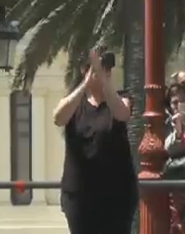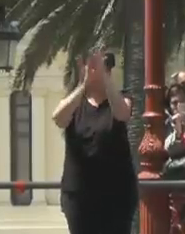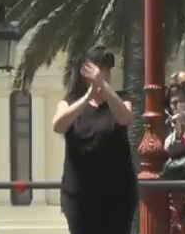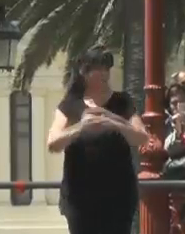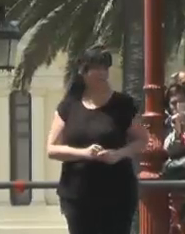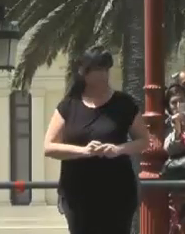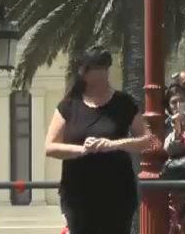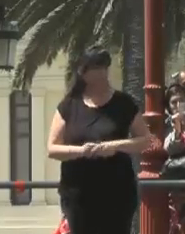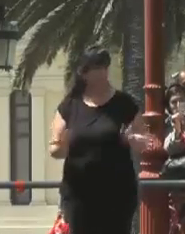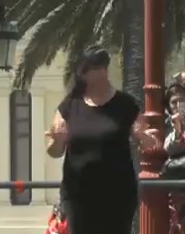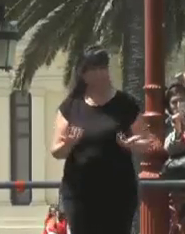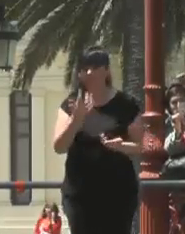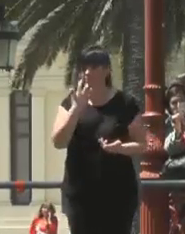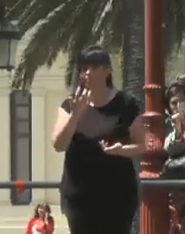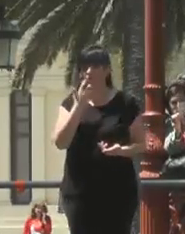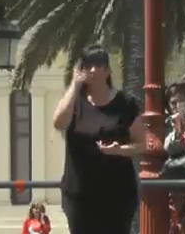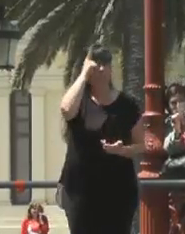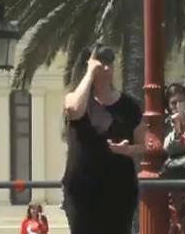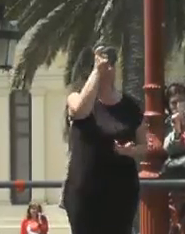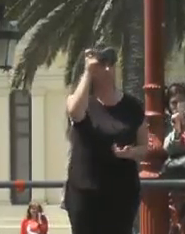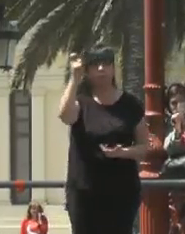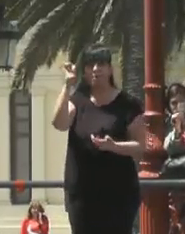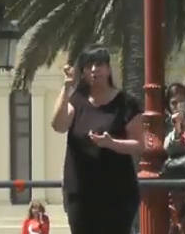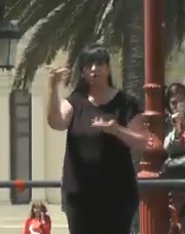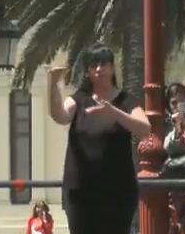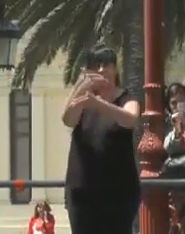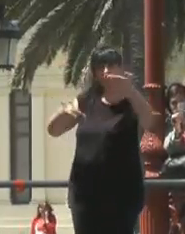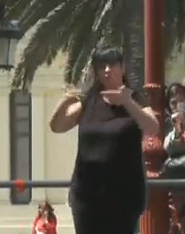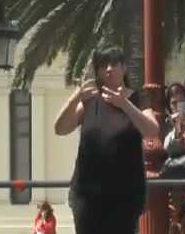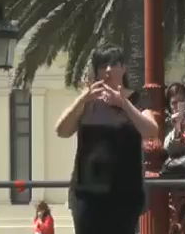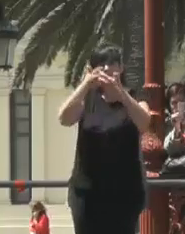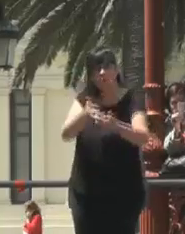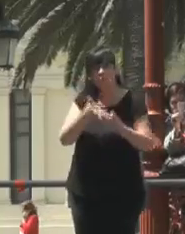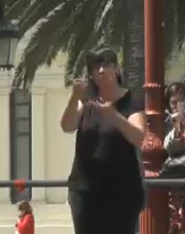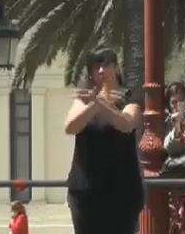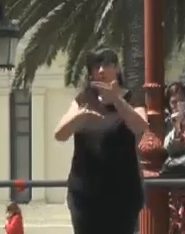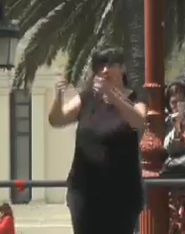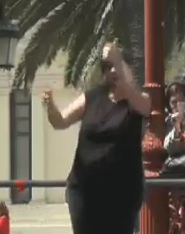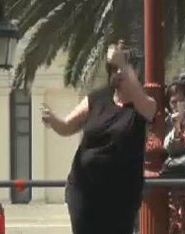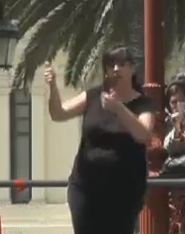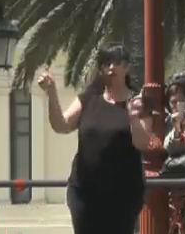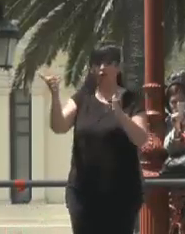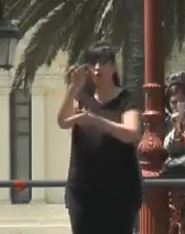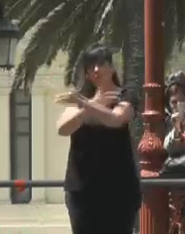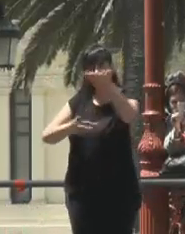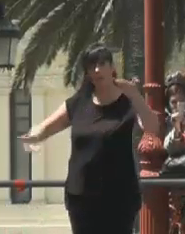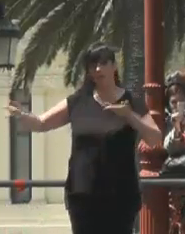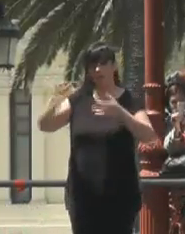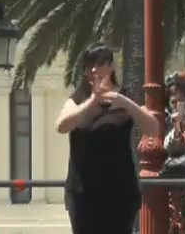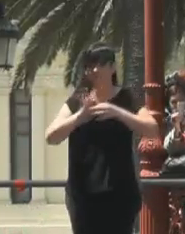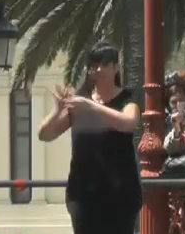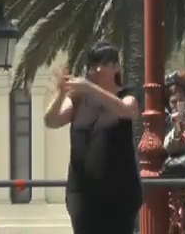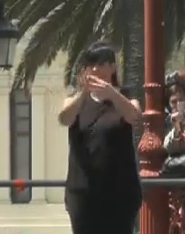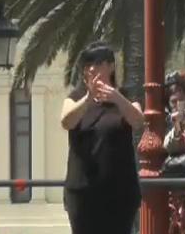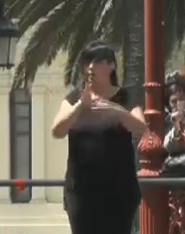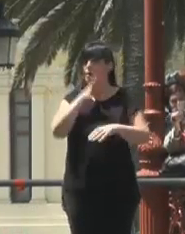No hay nada más hermoso que ver a los pueblos luchar colaborando, no compitiendo, colaborando. Entre los principios y valores de la